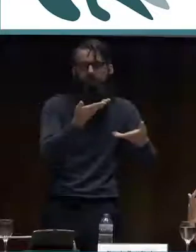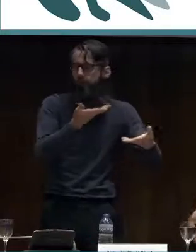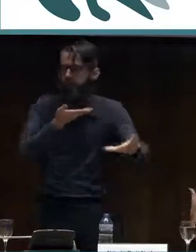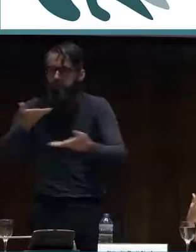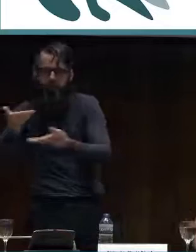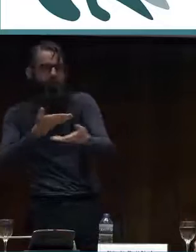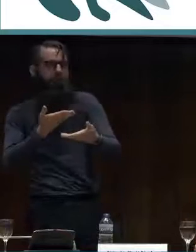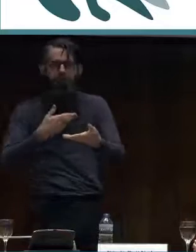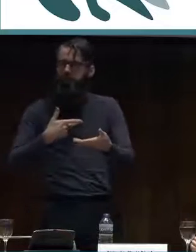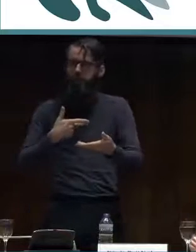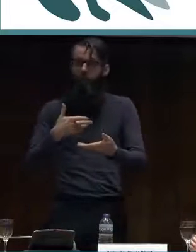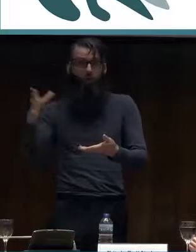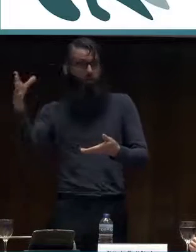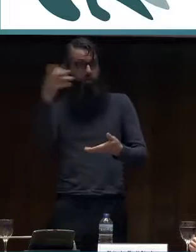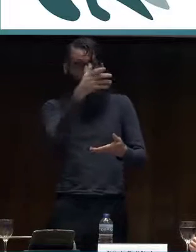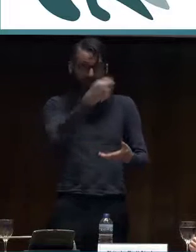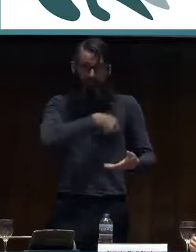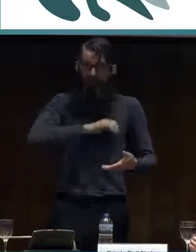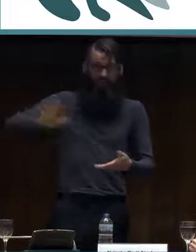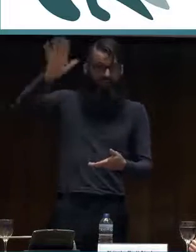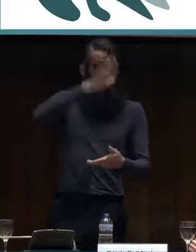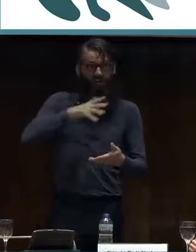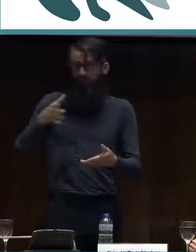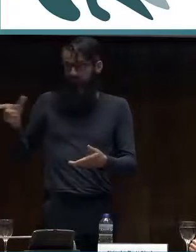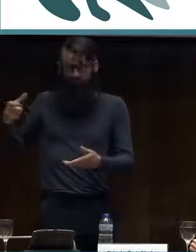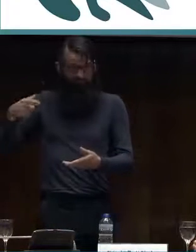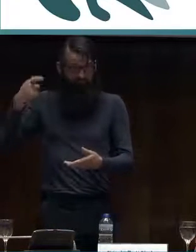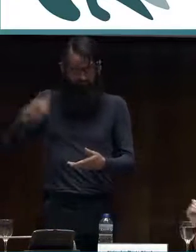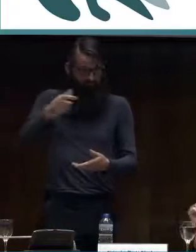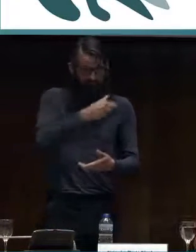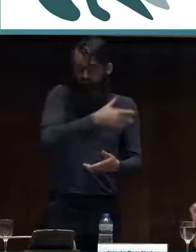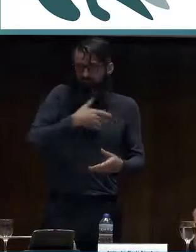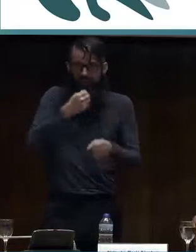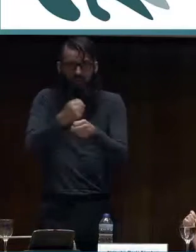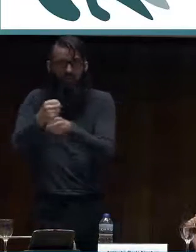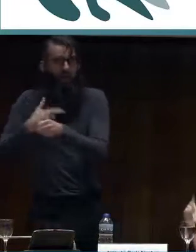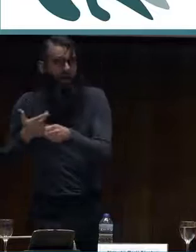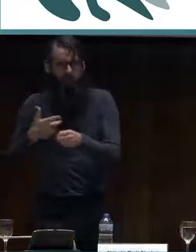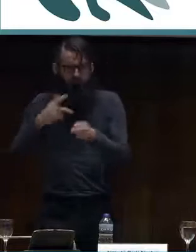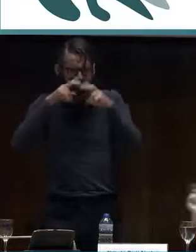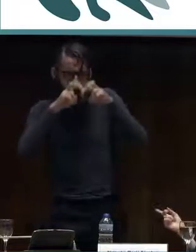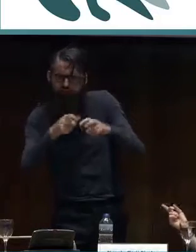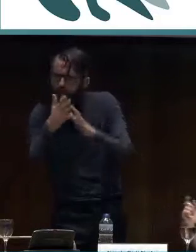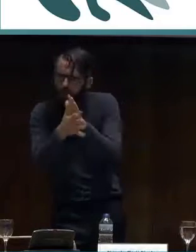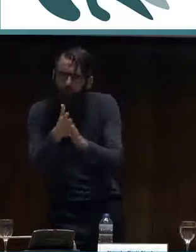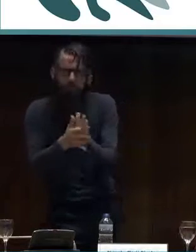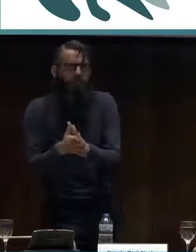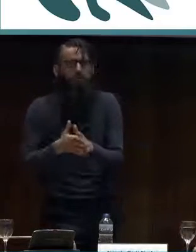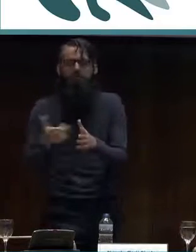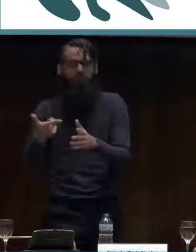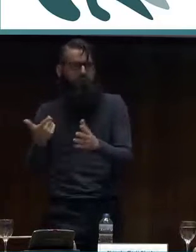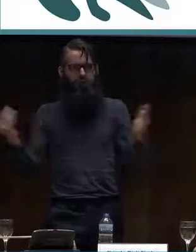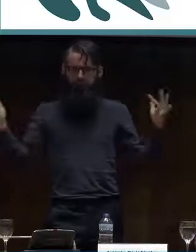toda la gente que trabajamos en materia de lengua de signos. Esto es un trabajo colaborativo que estamos haciendo con Brendan